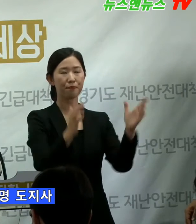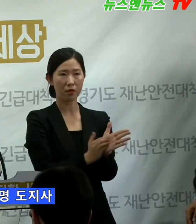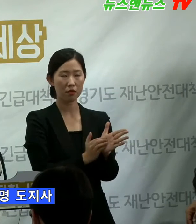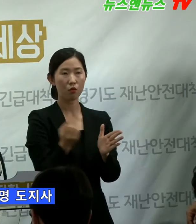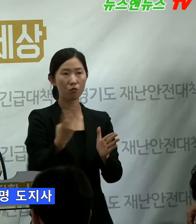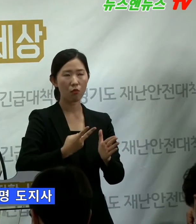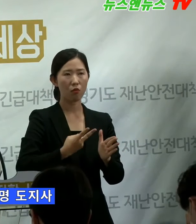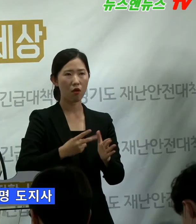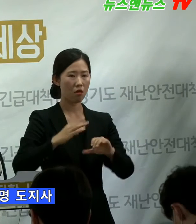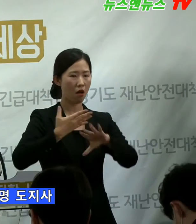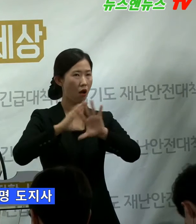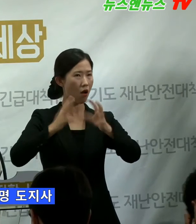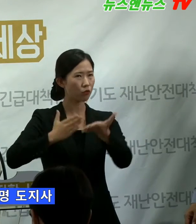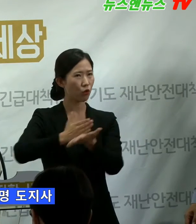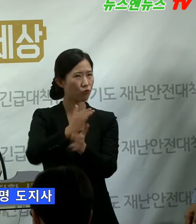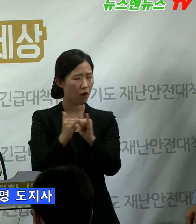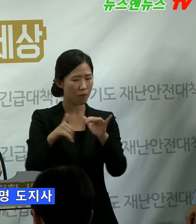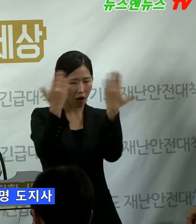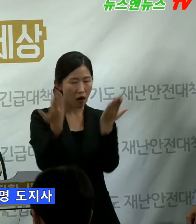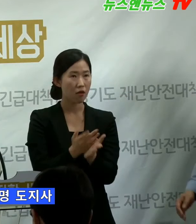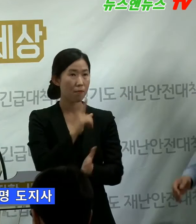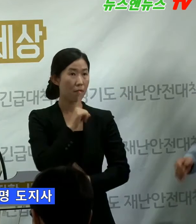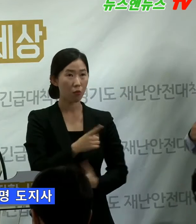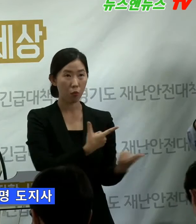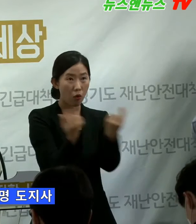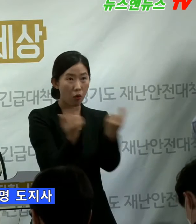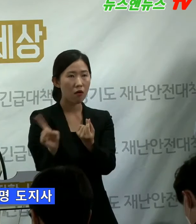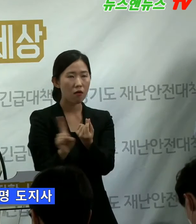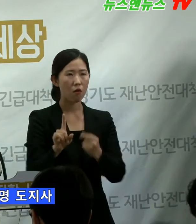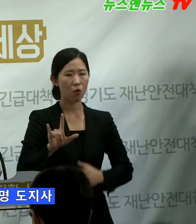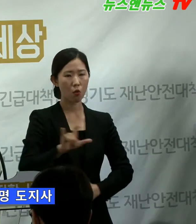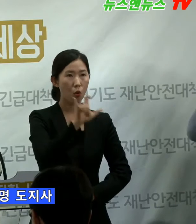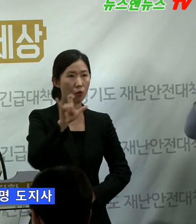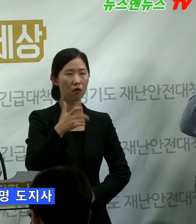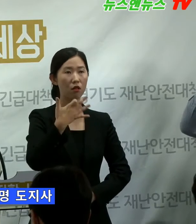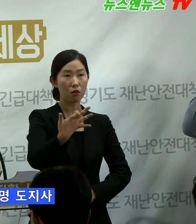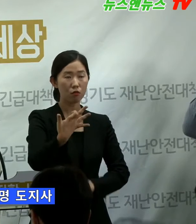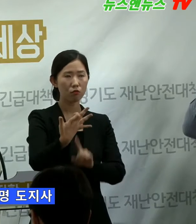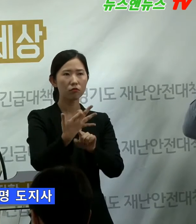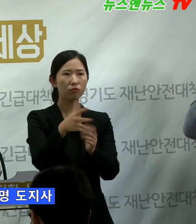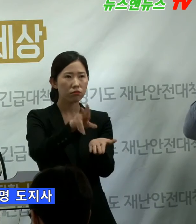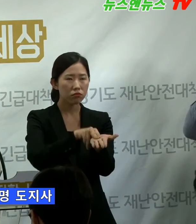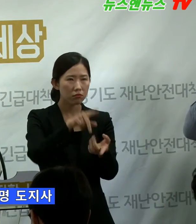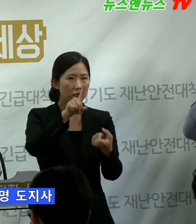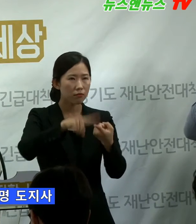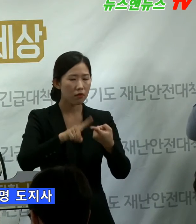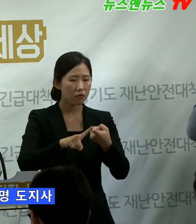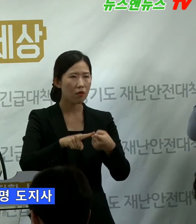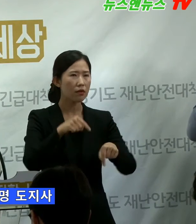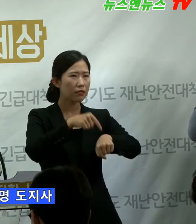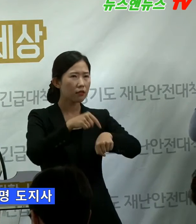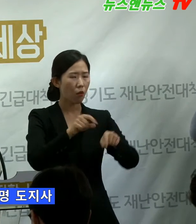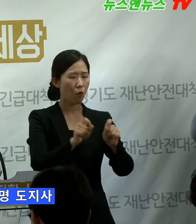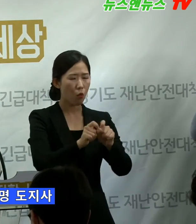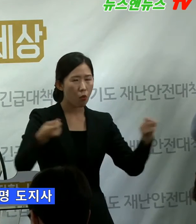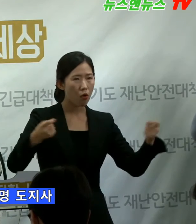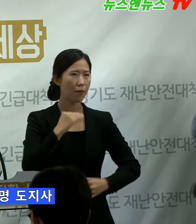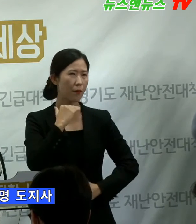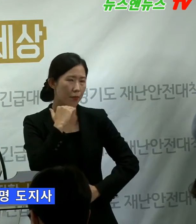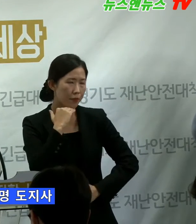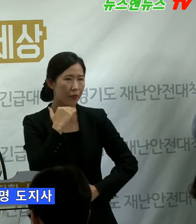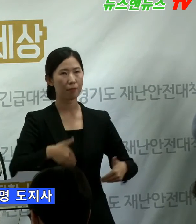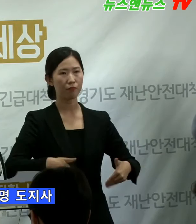모아서 이제는 코로나19 사태의 장기화를 대비해야 한다고 조언합니다.